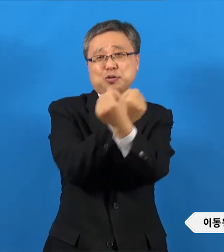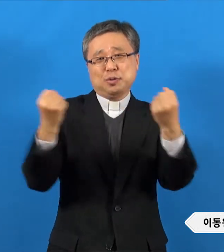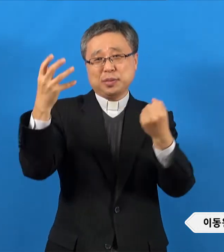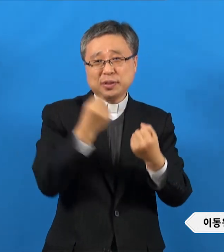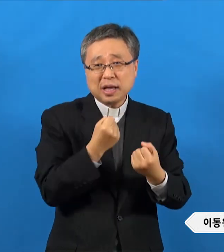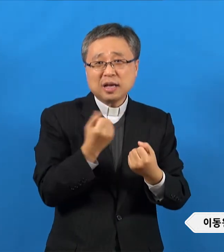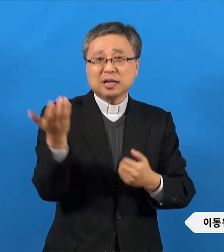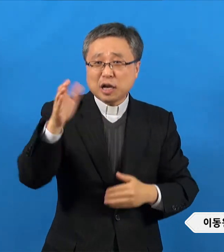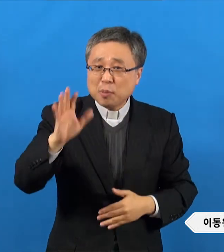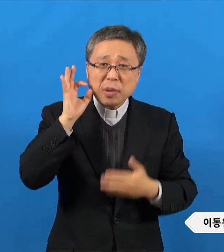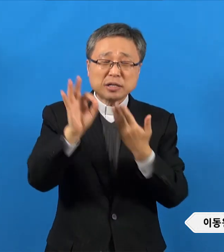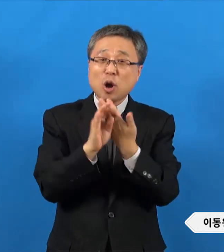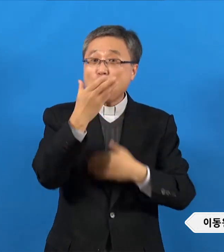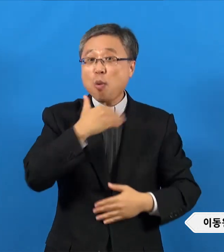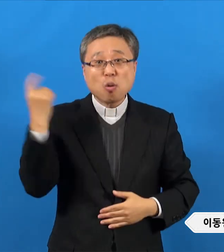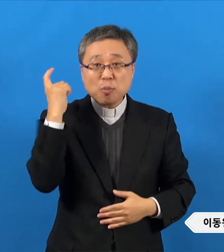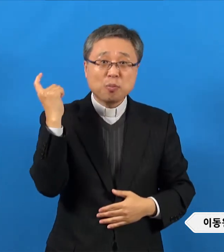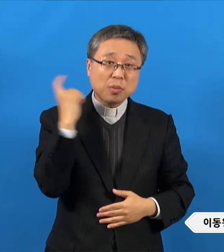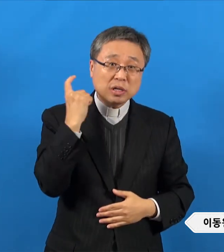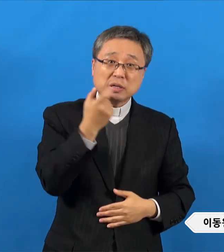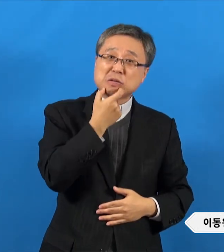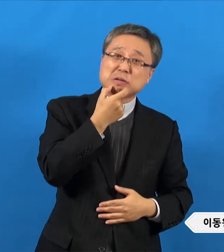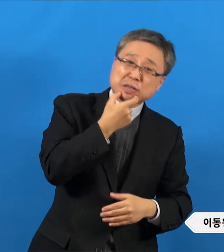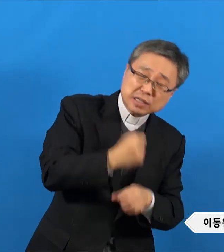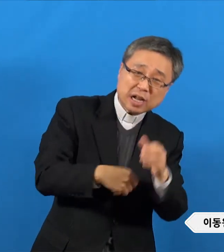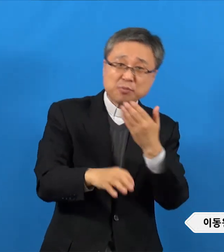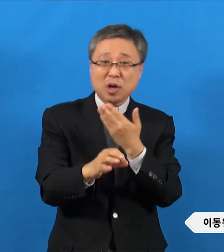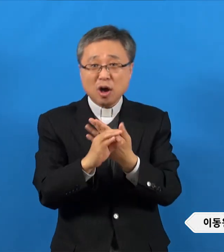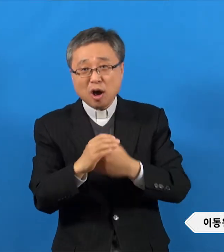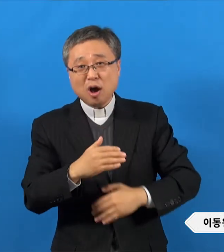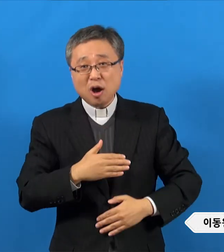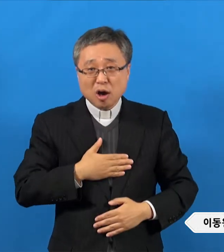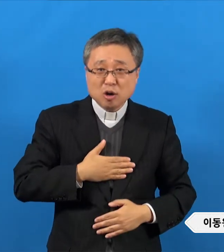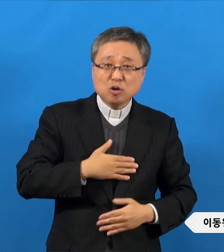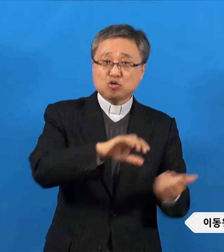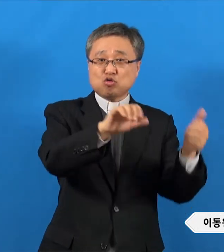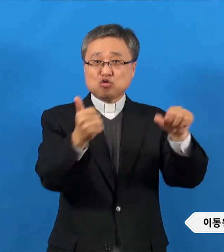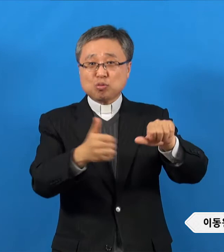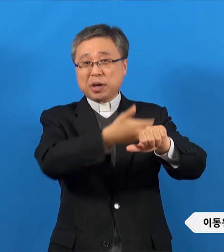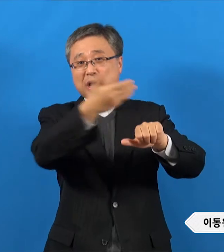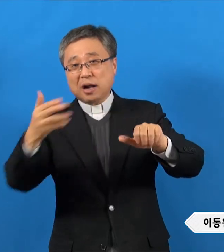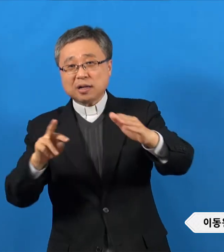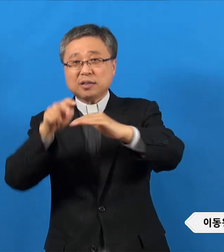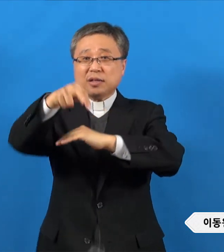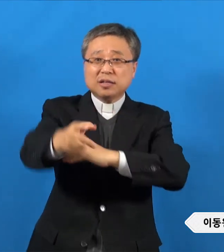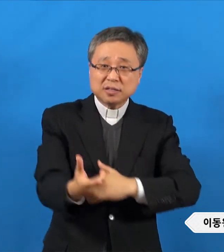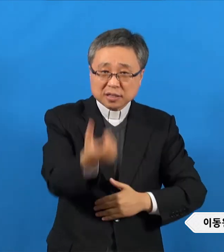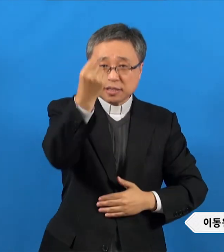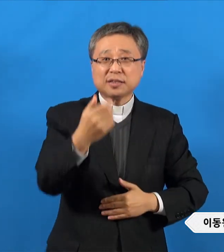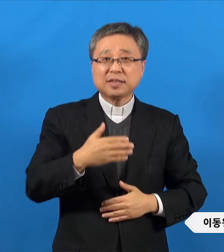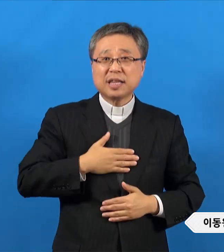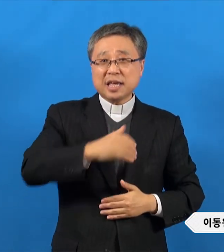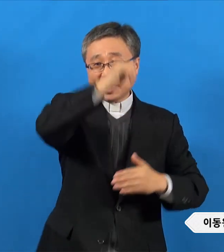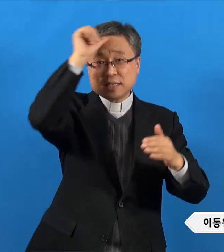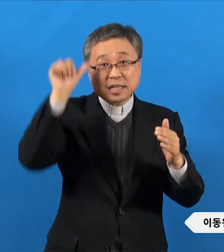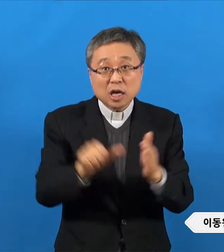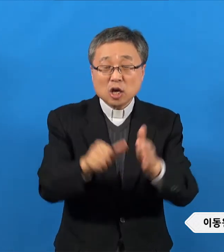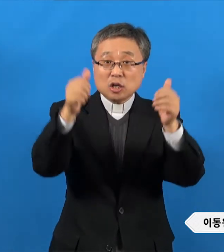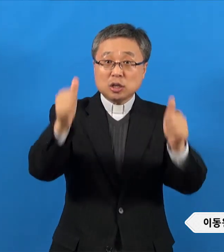그러나 만약 이 복음을 거절하면 죽음의 강을 건너는 즉시 나는 내 인생의 심판자이신 그분